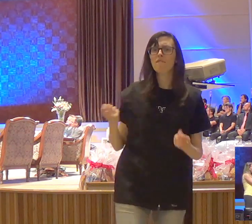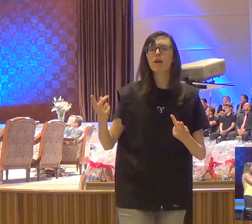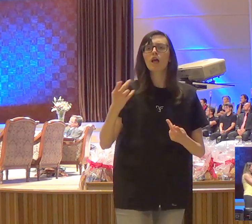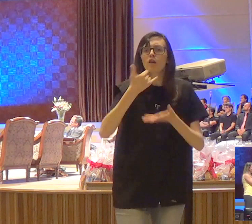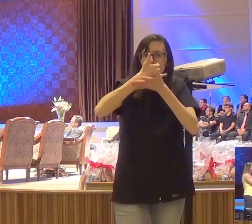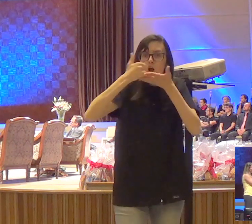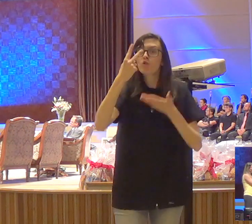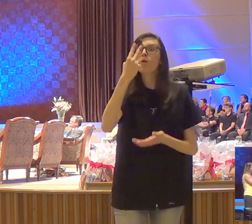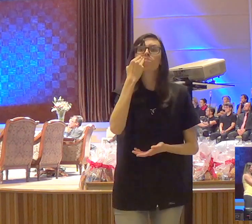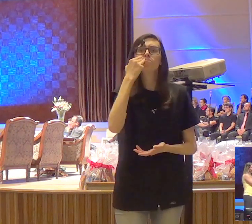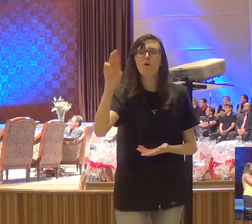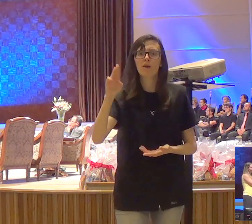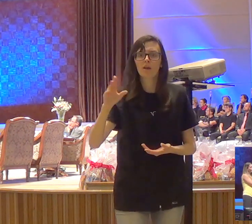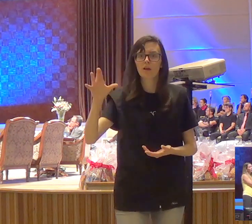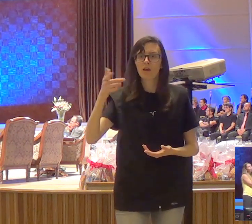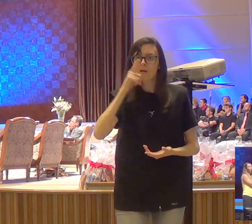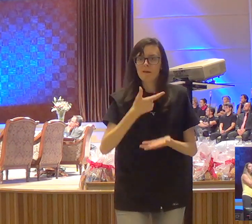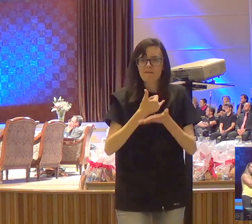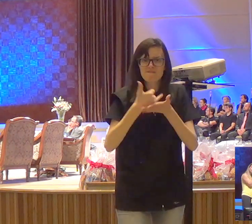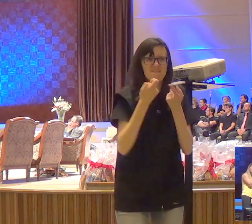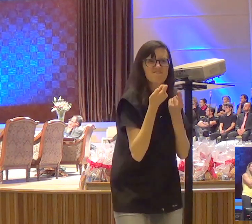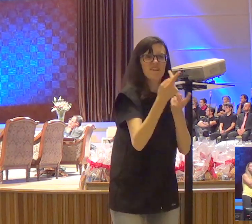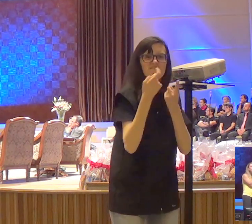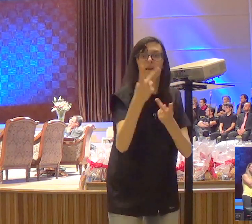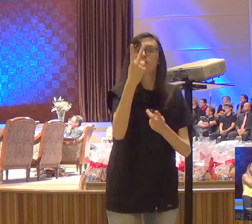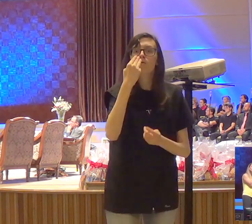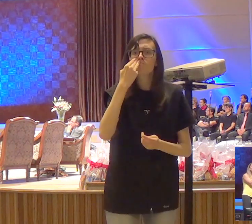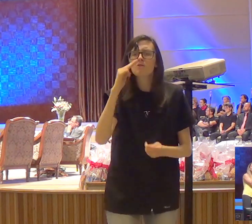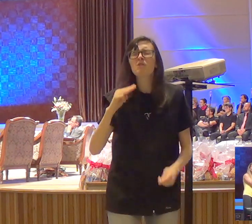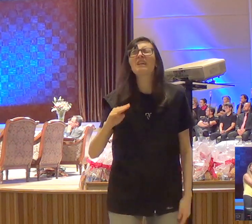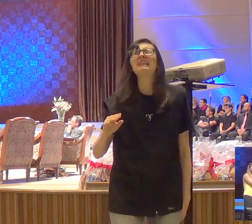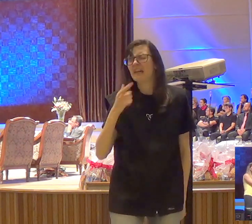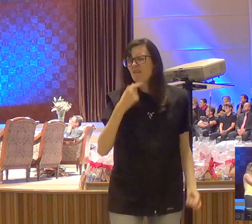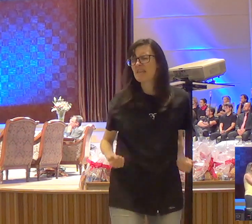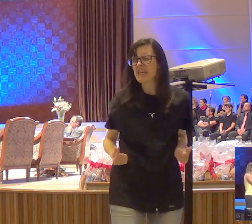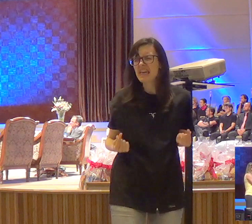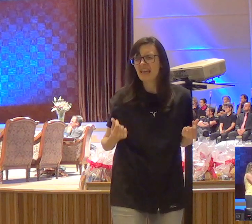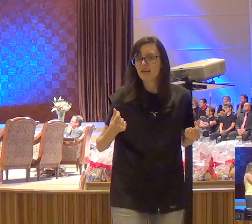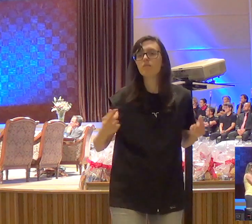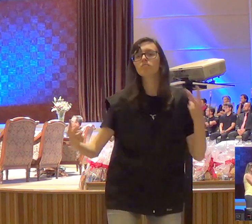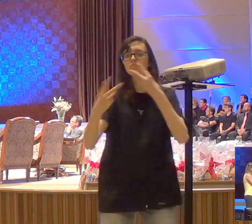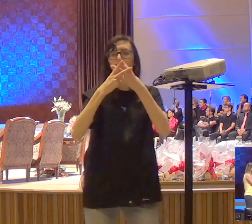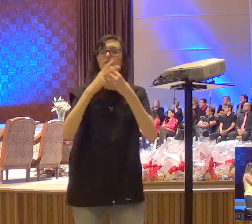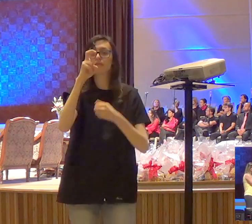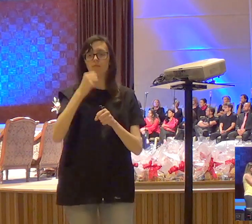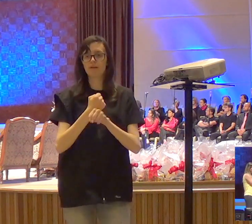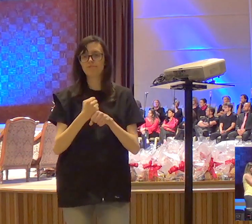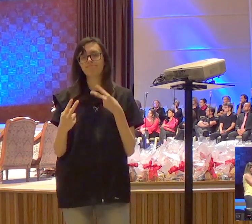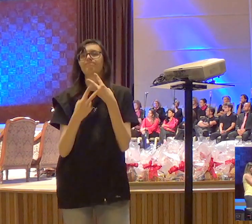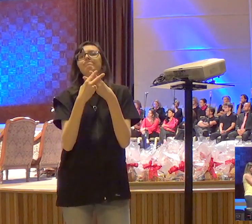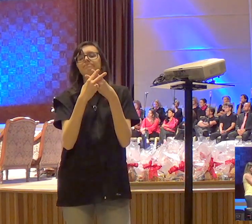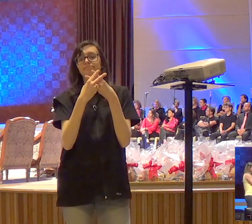ended up serving a 5-year prison sentence. Ele terminou na prisão e ficou 5 anos lá dentro. When he arrived to prison, he was